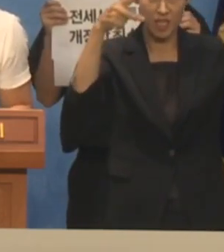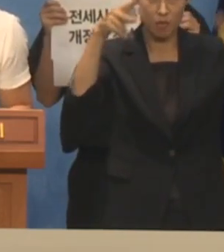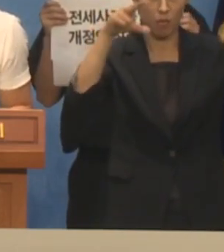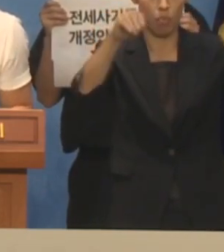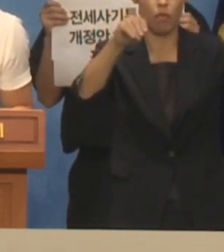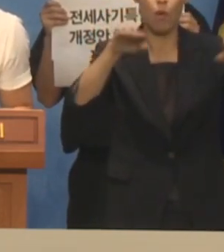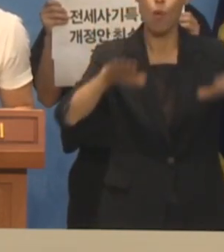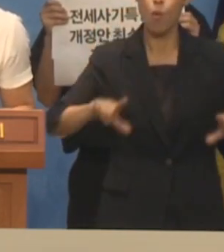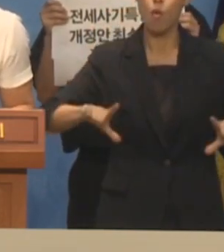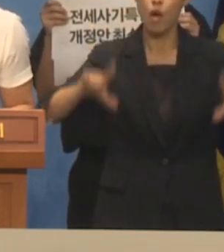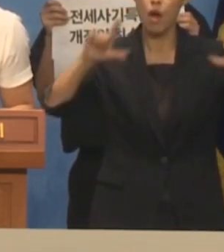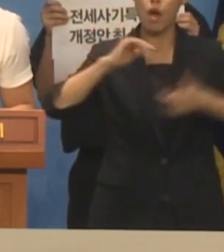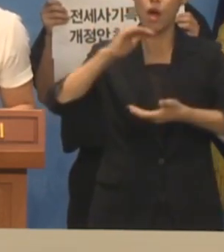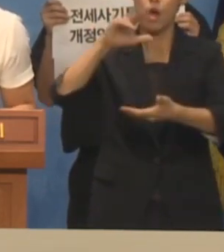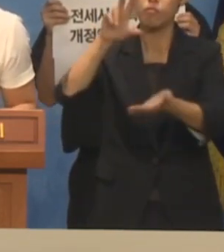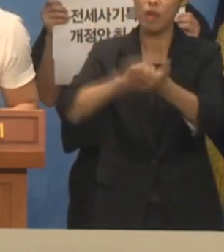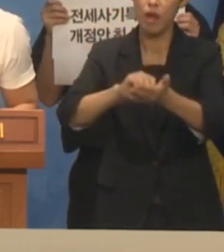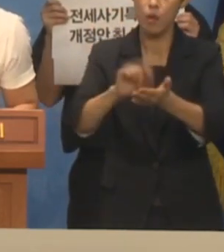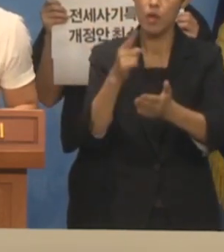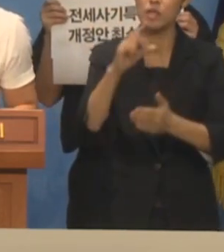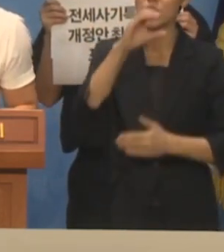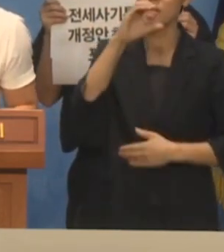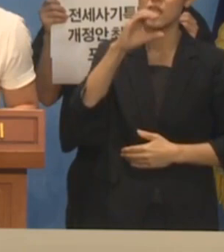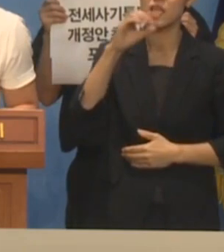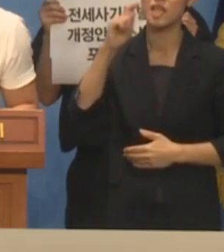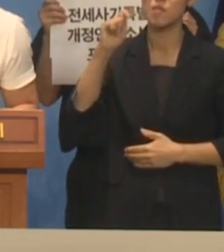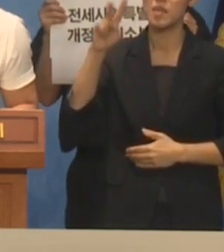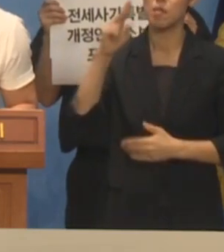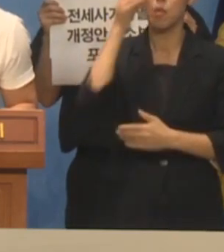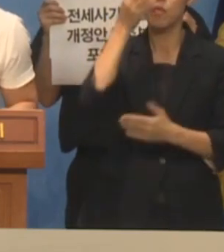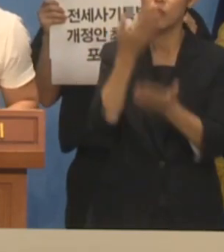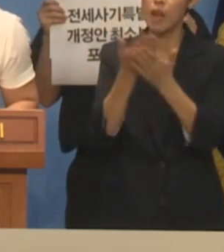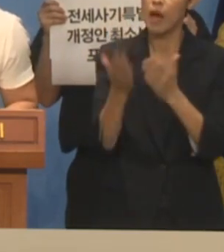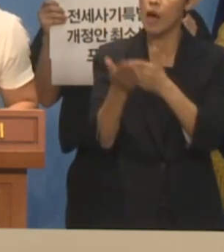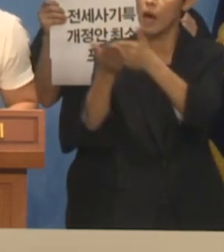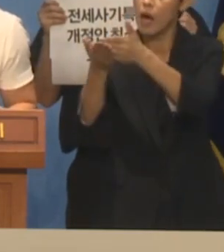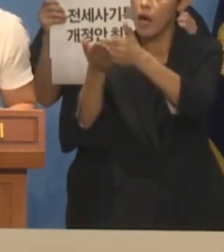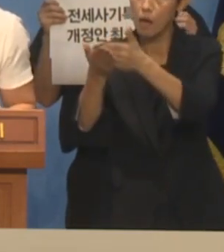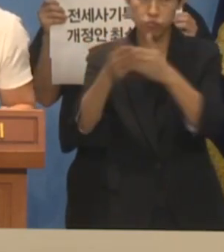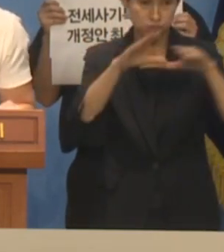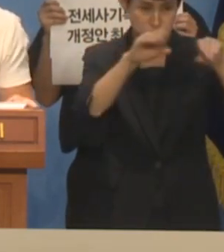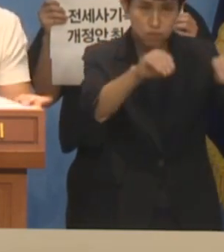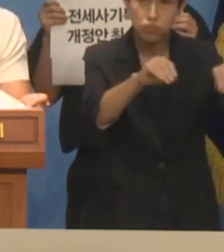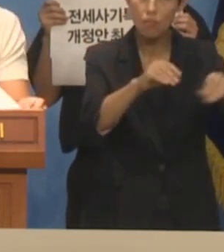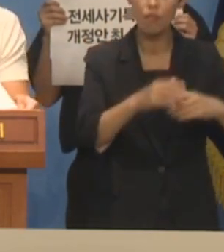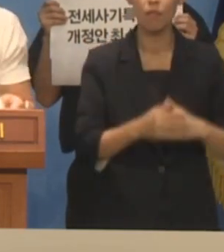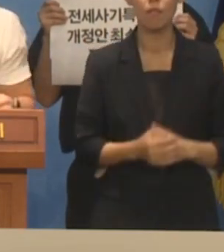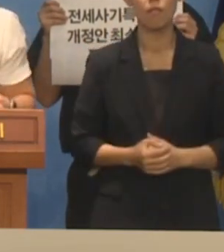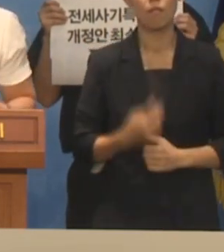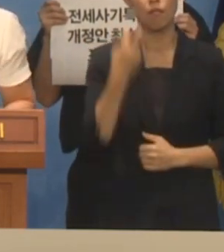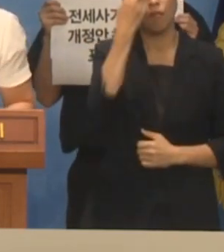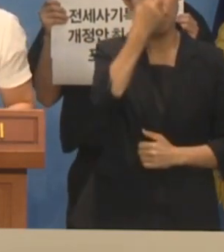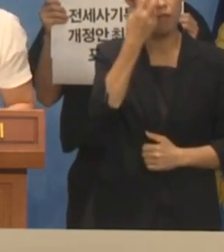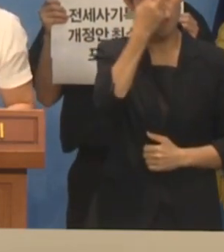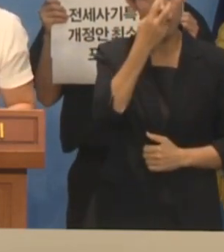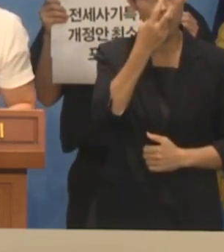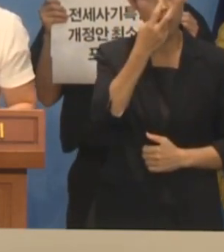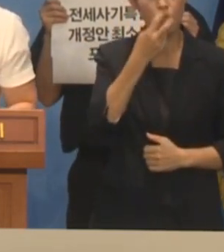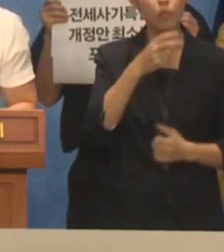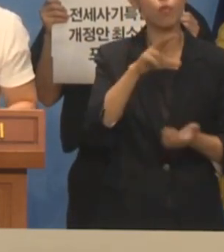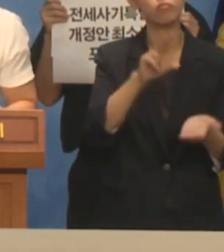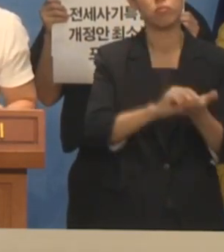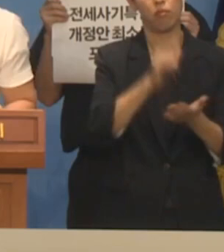택배 배송 문제로 CCTV를 확인하려 했지만 그러지 못한 적도 있습니다. 현재 보안과 치안에도 문제가 있는 상황입니다.